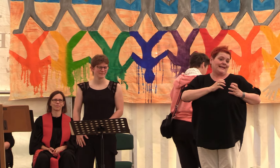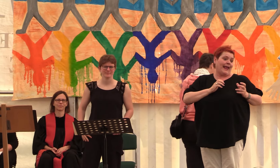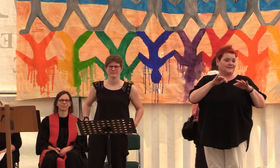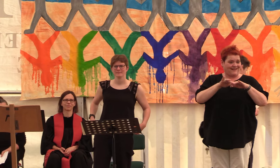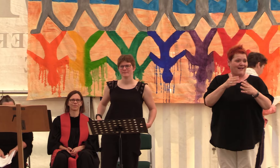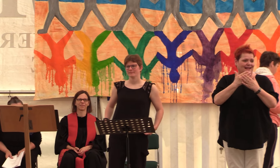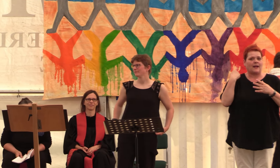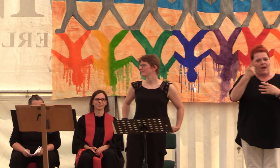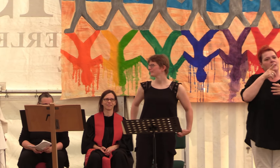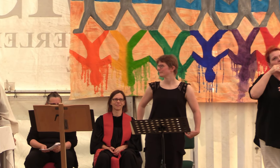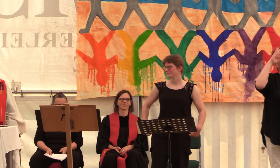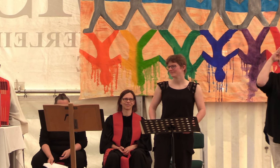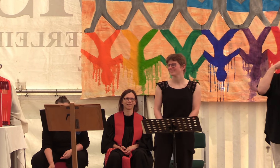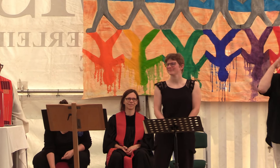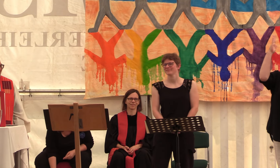sagen.